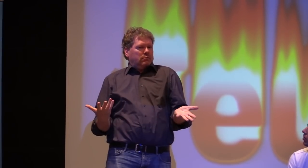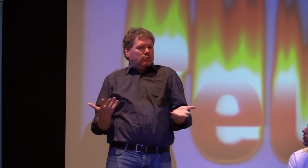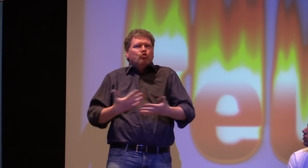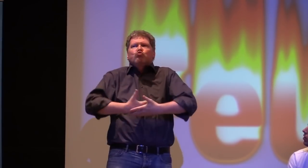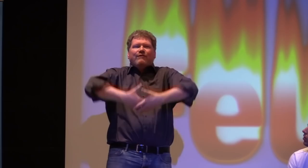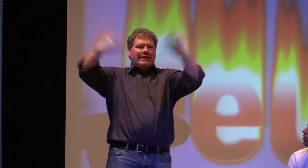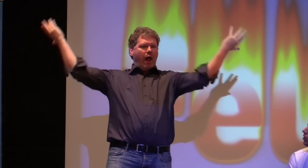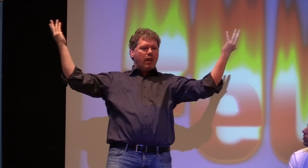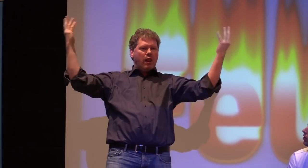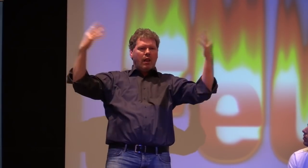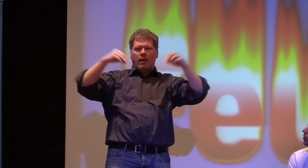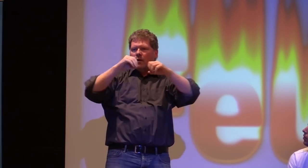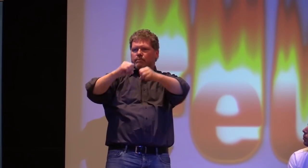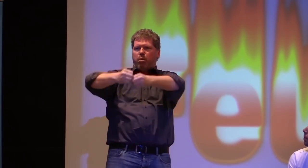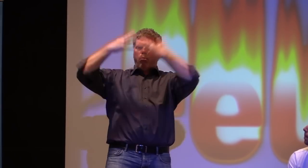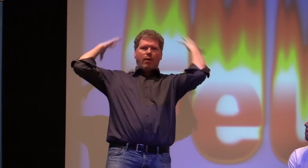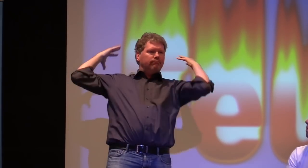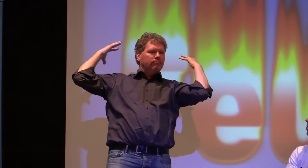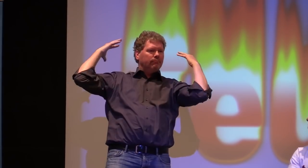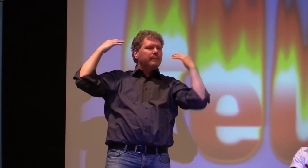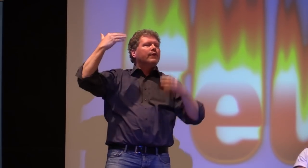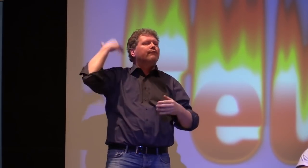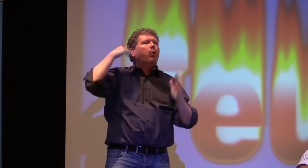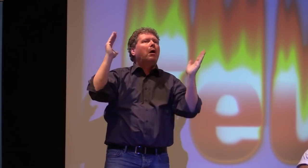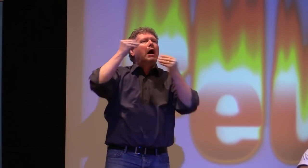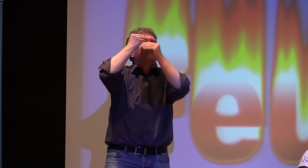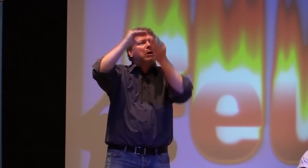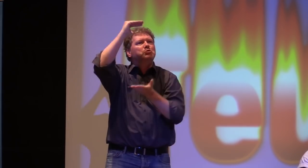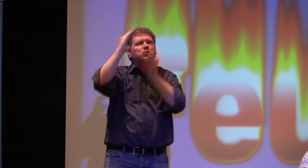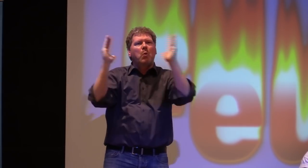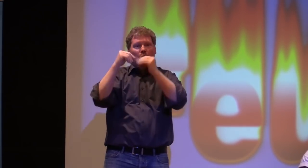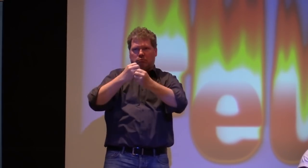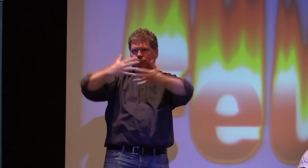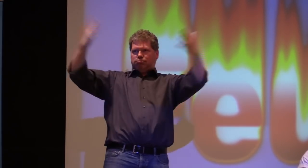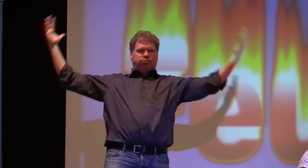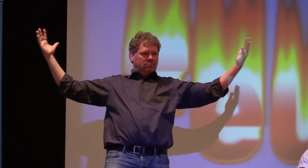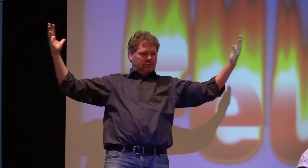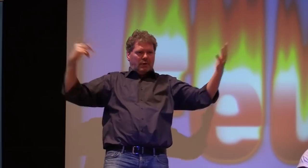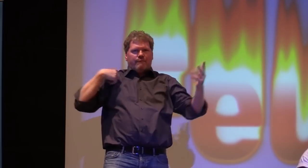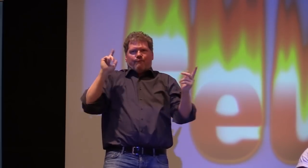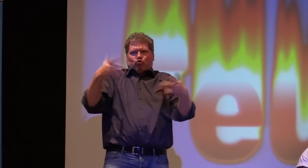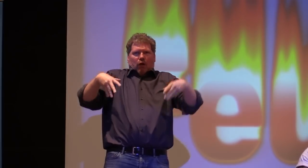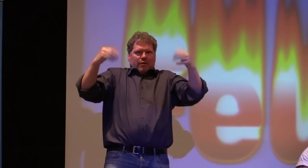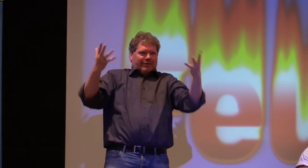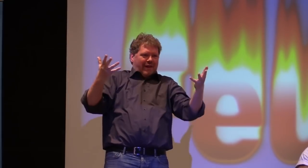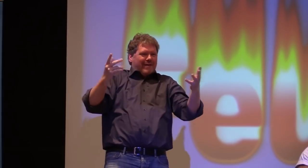Schulen verschwinden langsam von der Bildfläche und für die Lehrerinnen und Lehrer ist das natürlich auch extrem